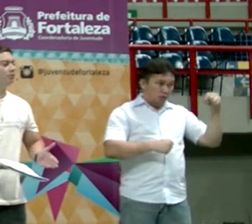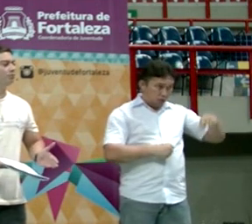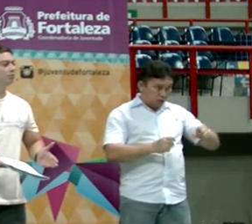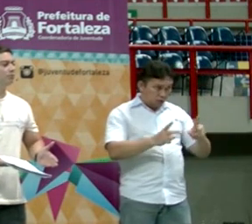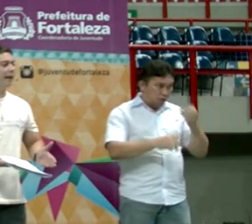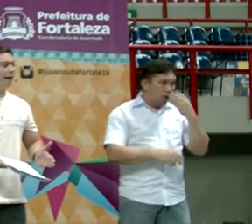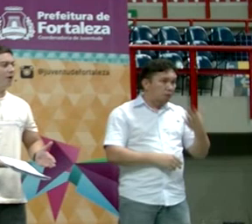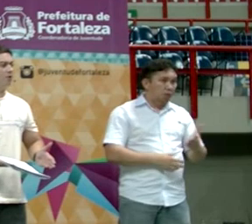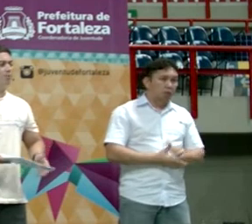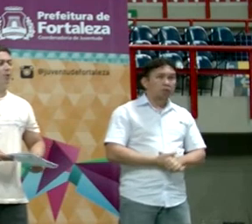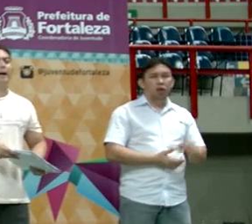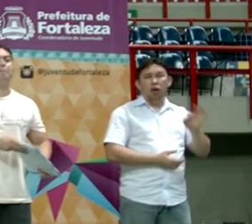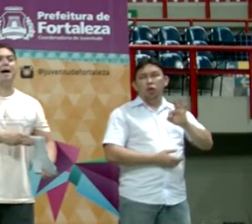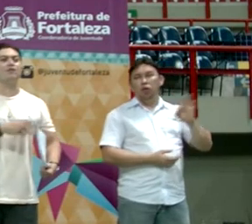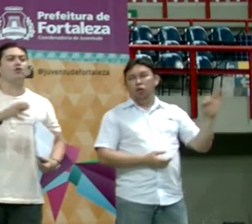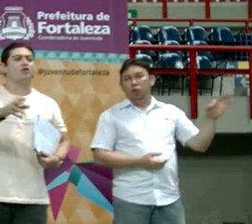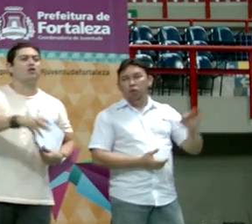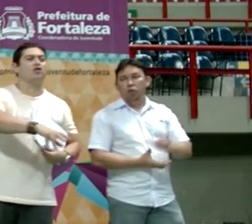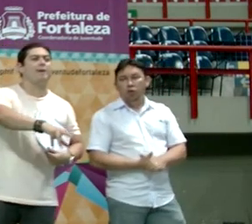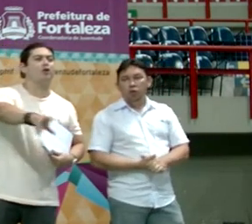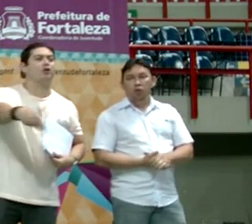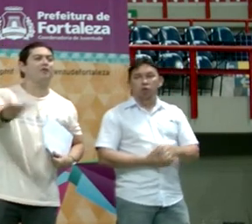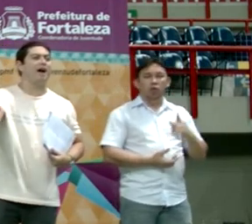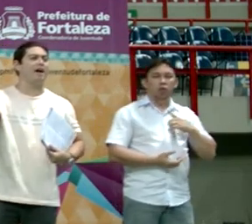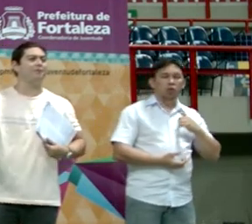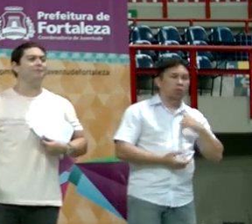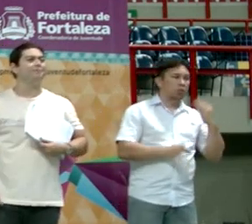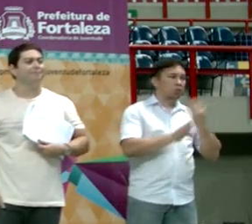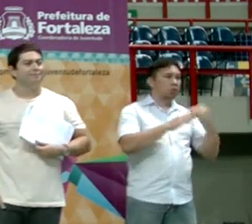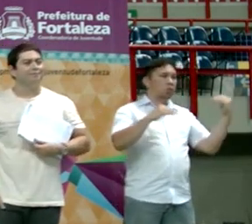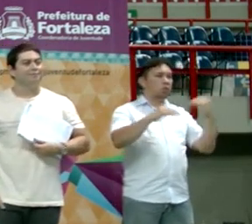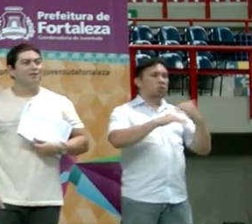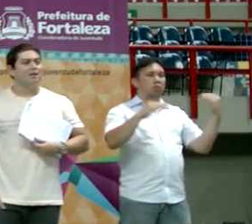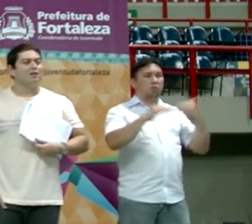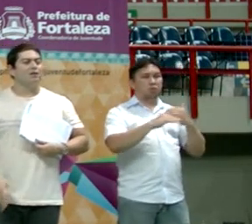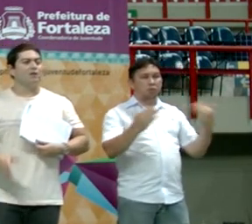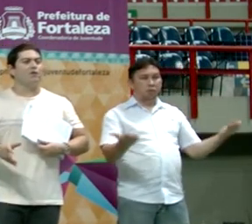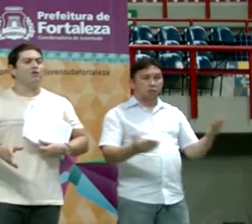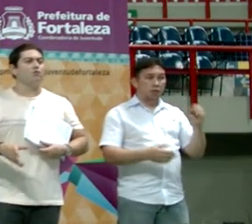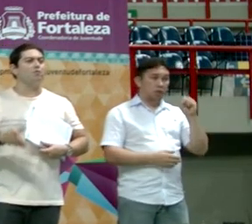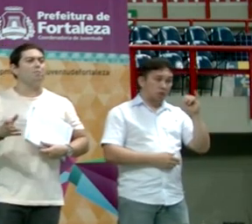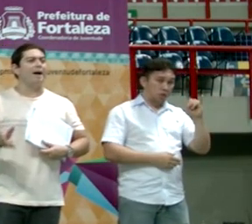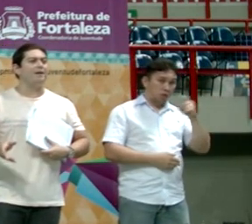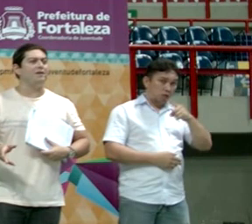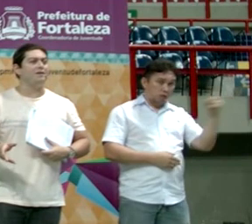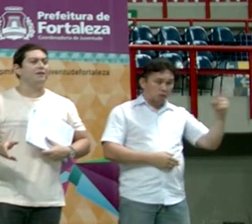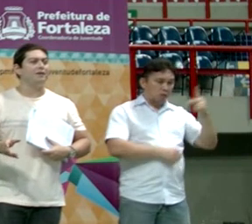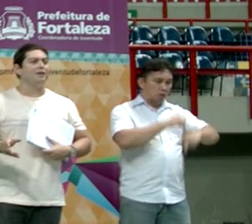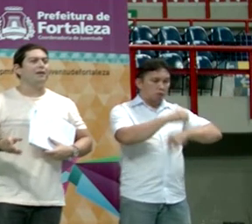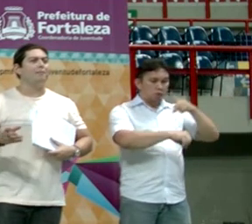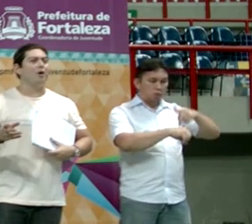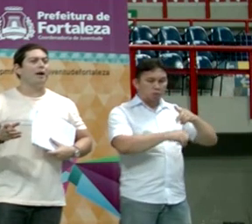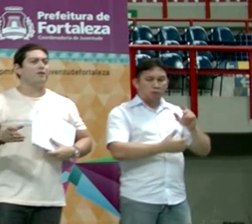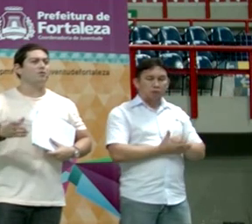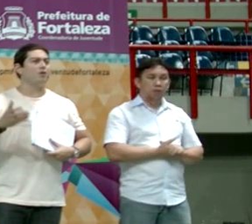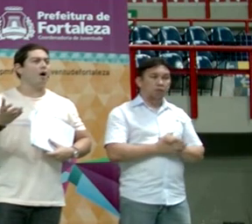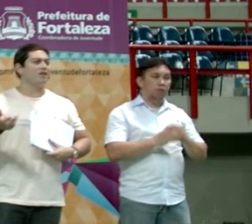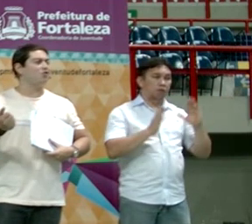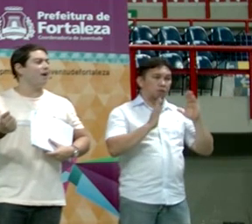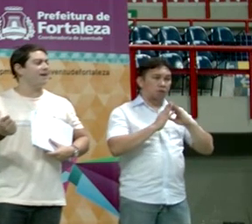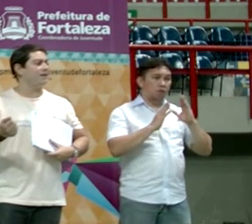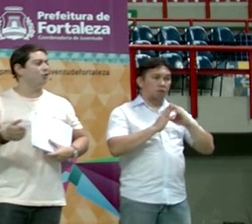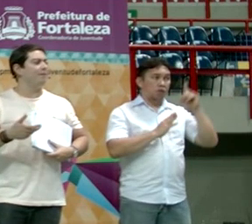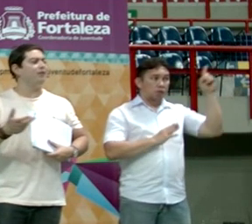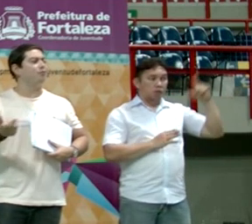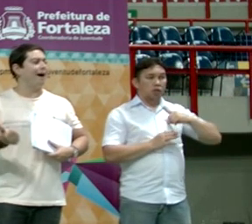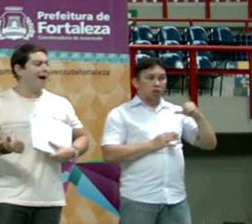é bom? É ótimo, porque a base do nosso sistema é rodoviário. Se nós fôssemos um país que morássemos